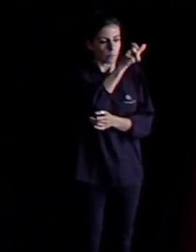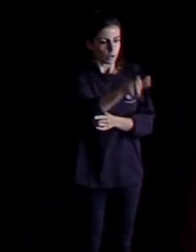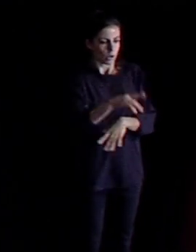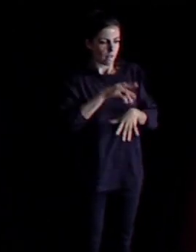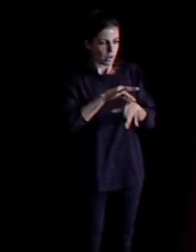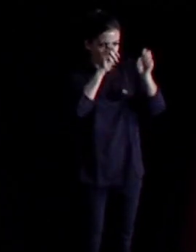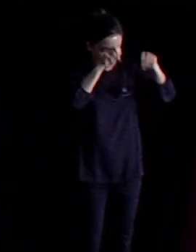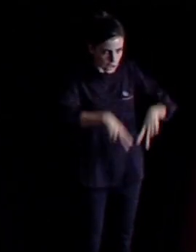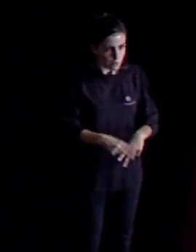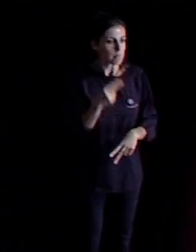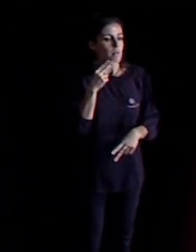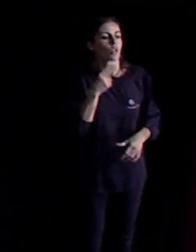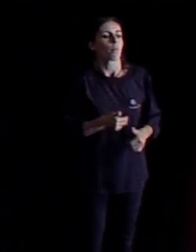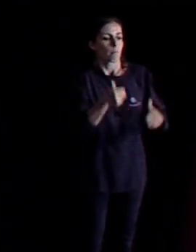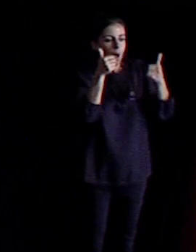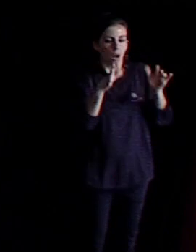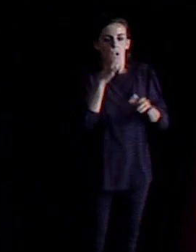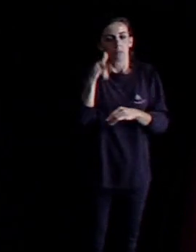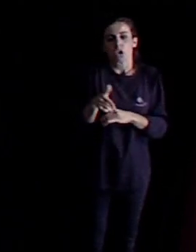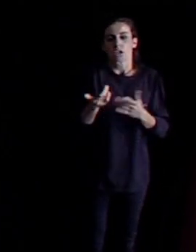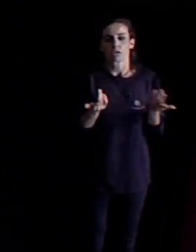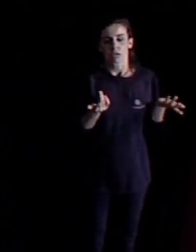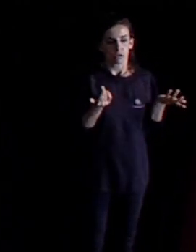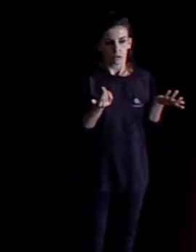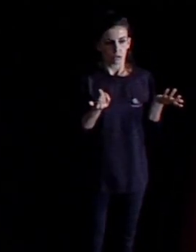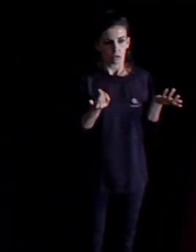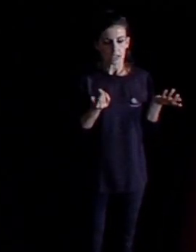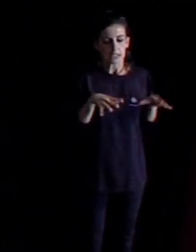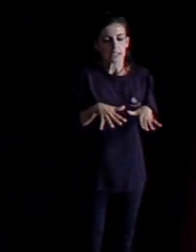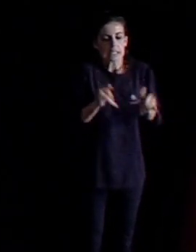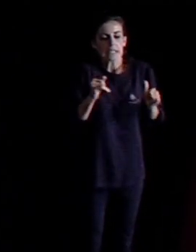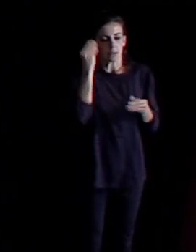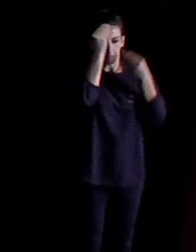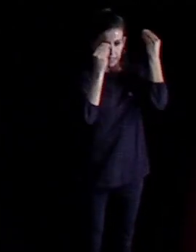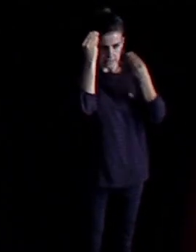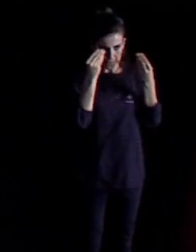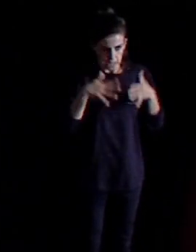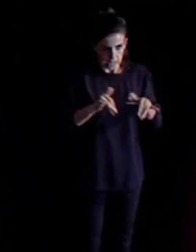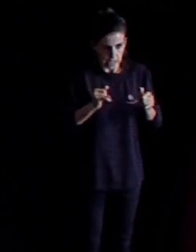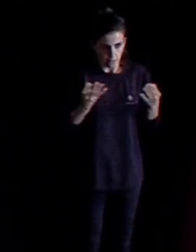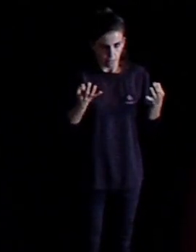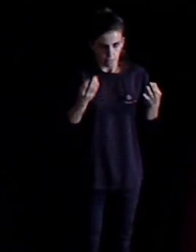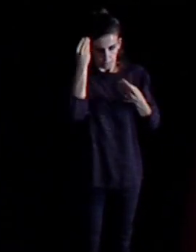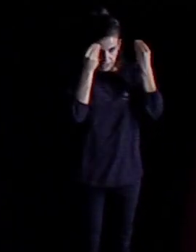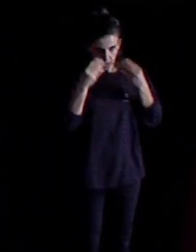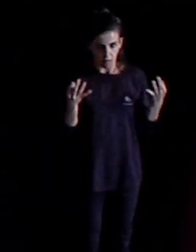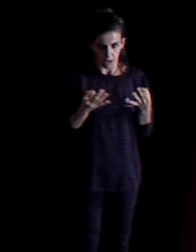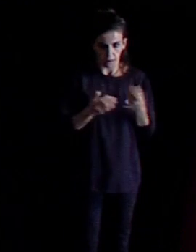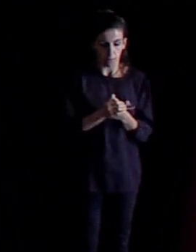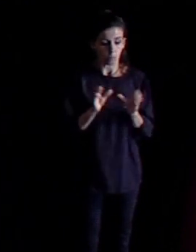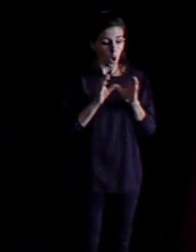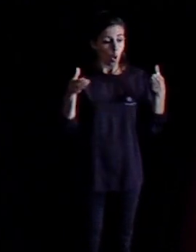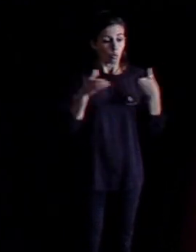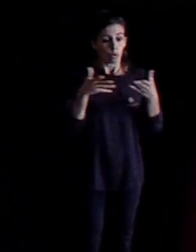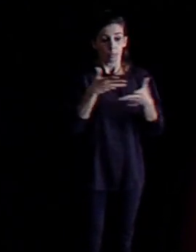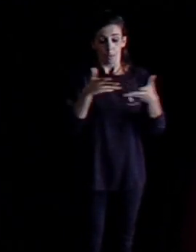claramente. Por lo tanto, eso no hay que ni planteárselo siquiera. El grupo más grande, el